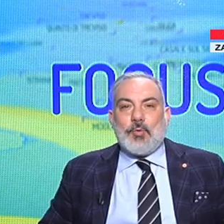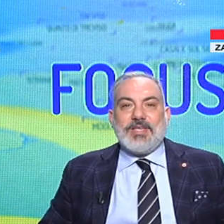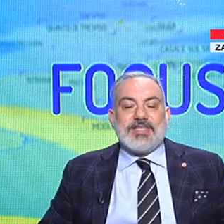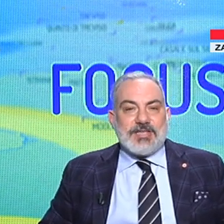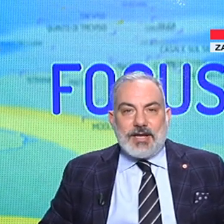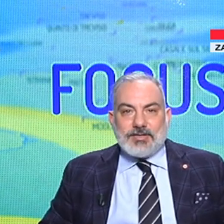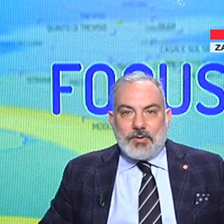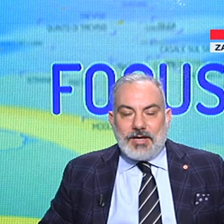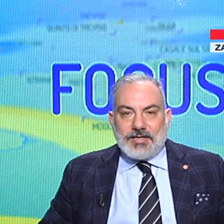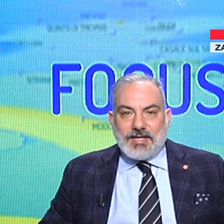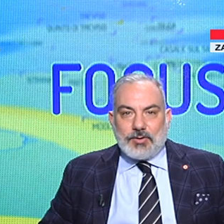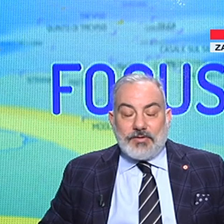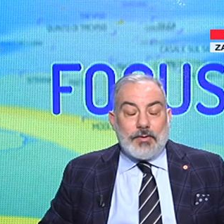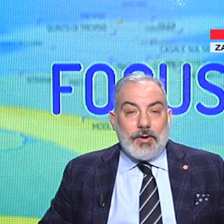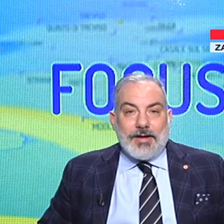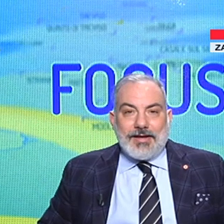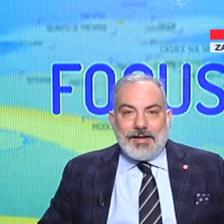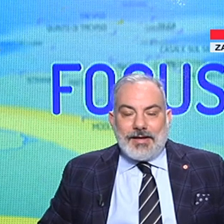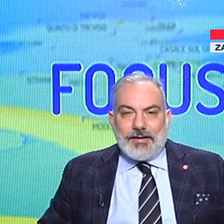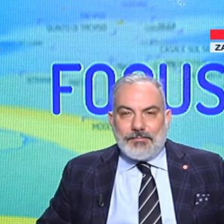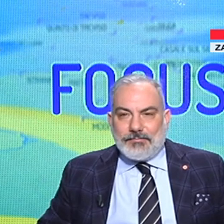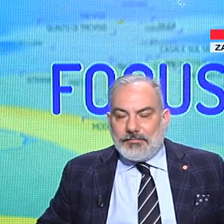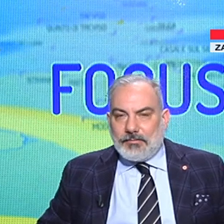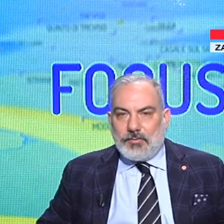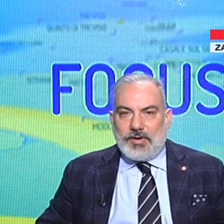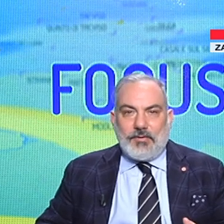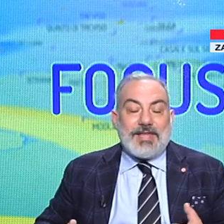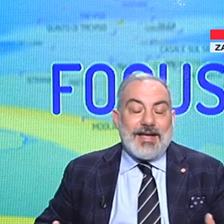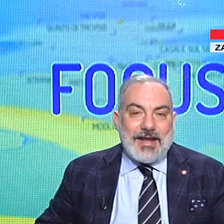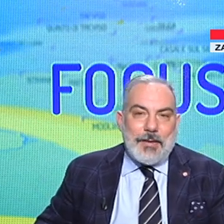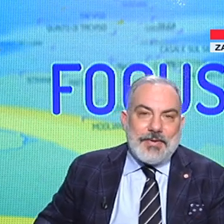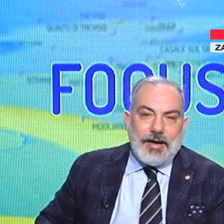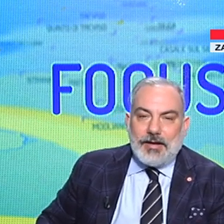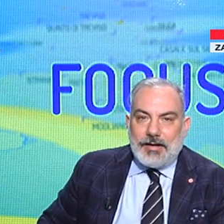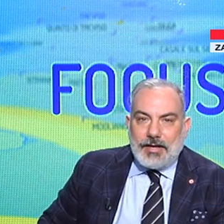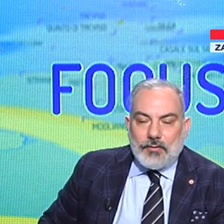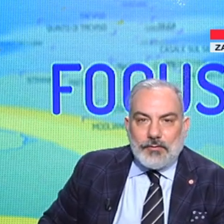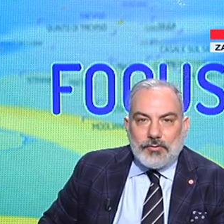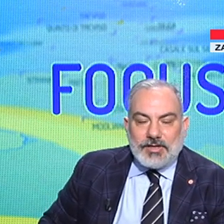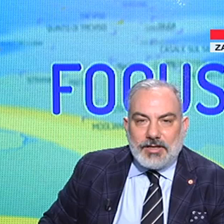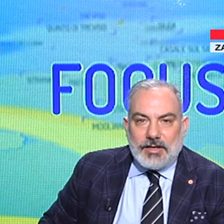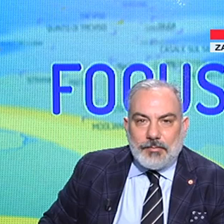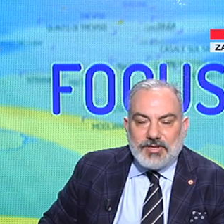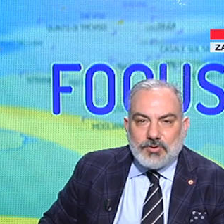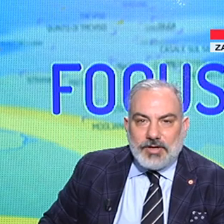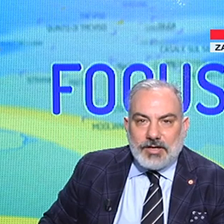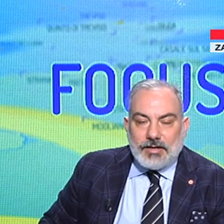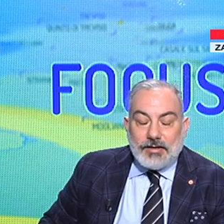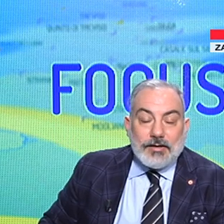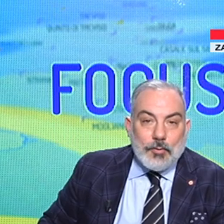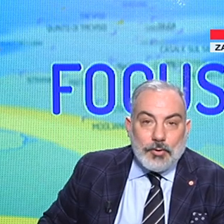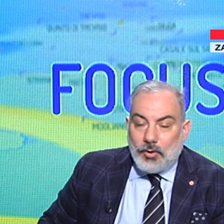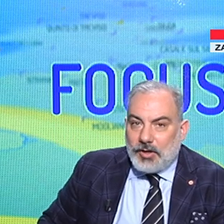che questa segnalazione ha destato davvero una forte anche rabbia nei confronti di persone